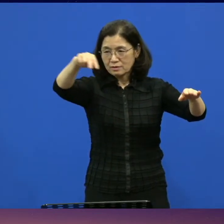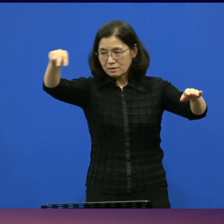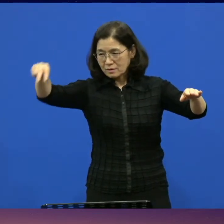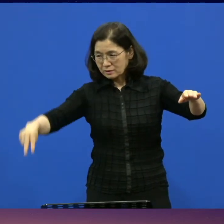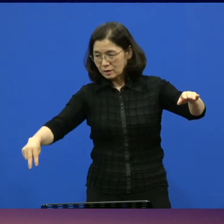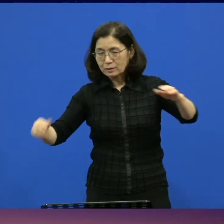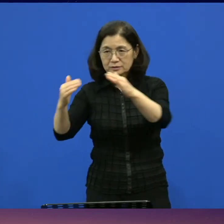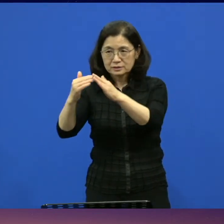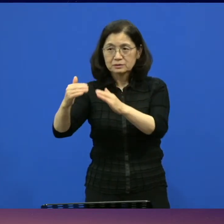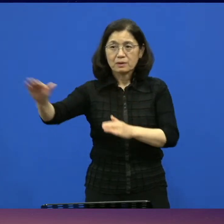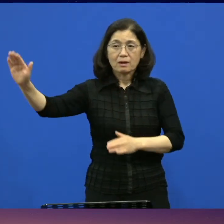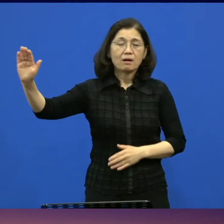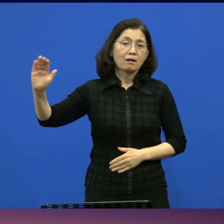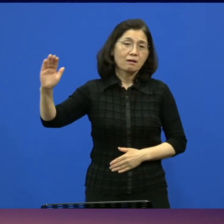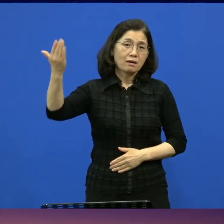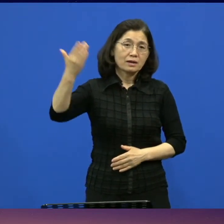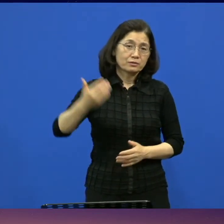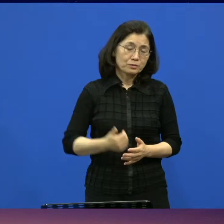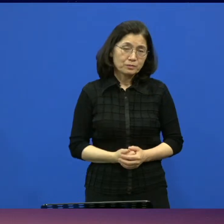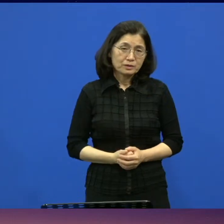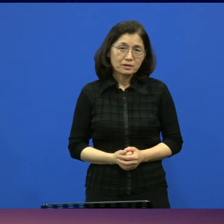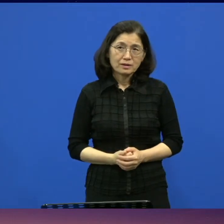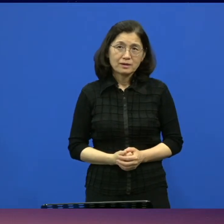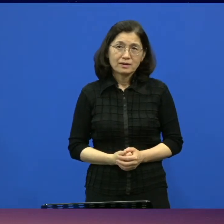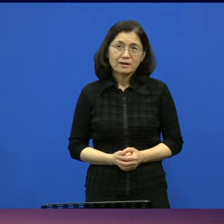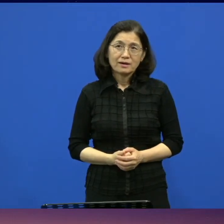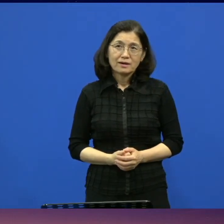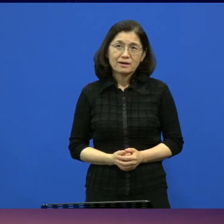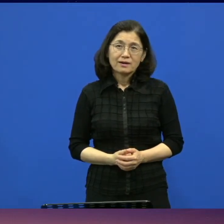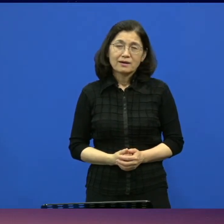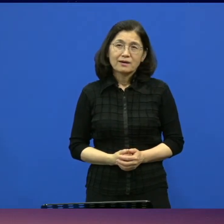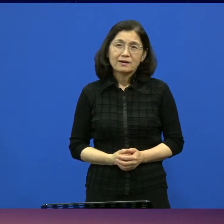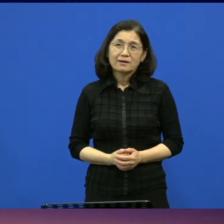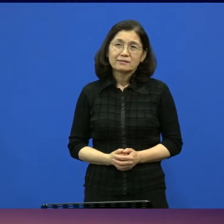막 환청이 들리는 거예요. 오빠.